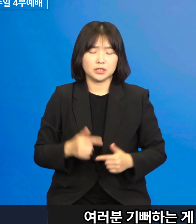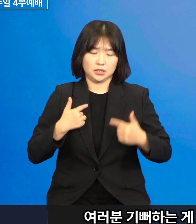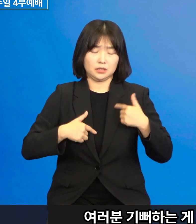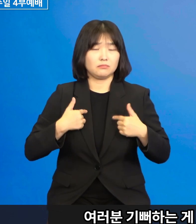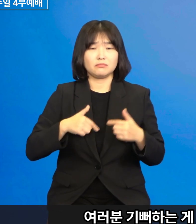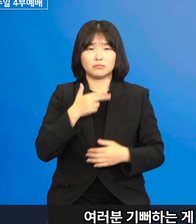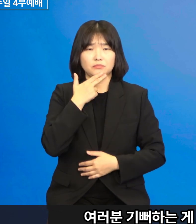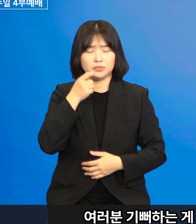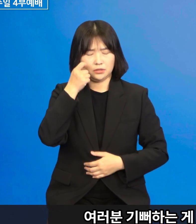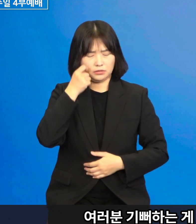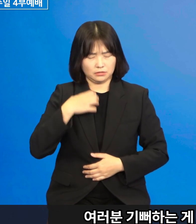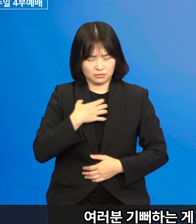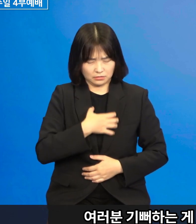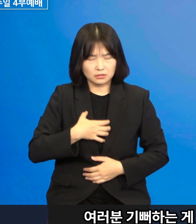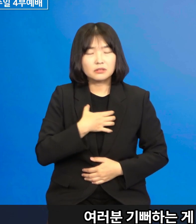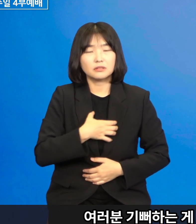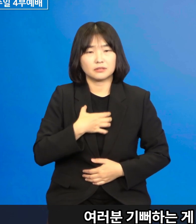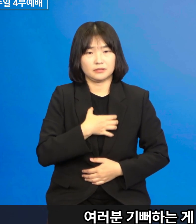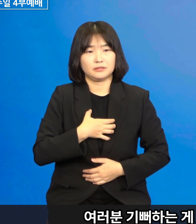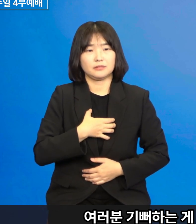아니에요. 슬퍼하는 겁니다.